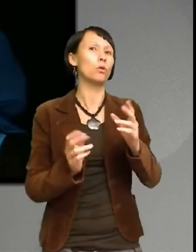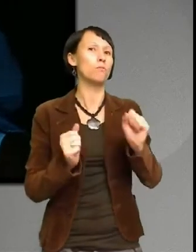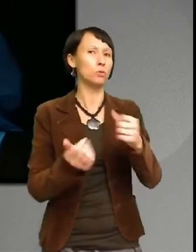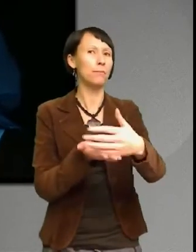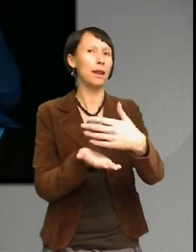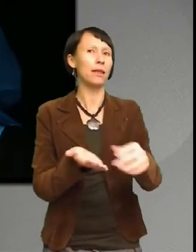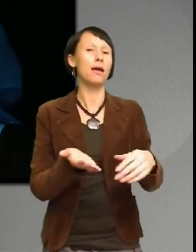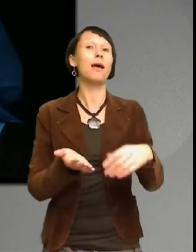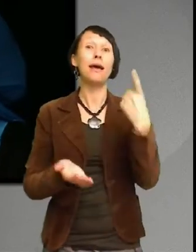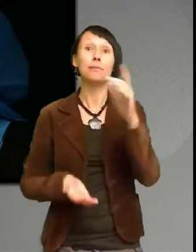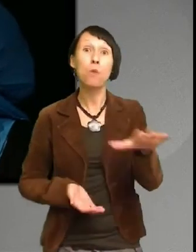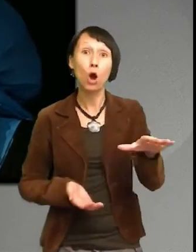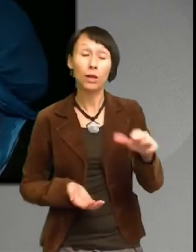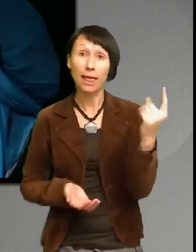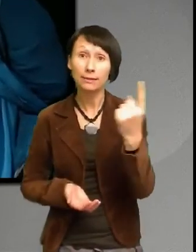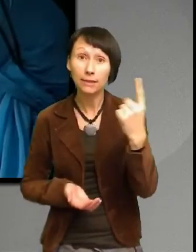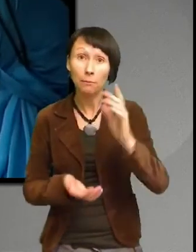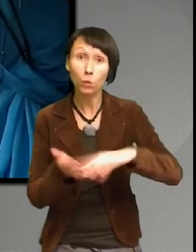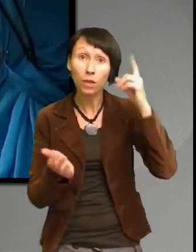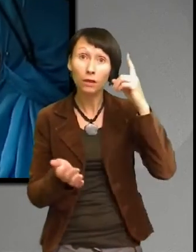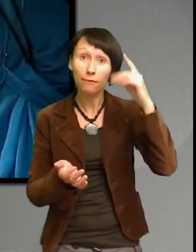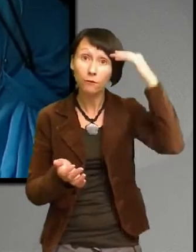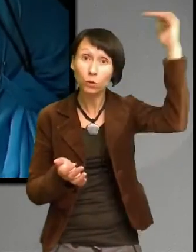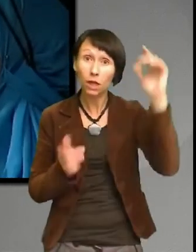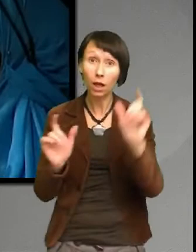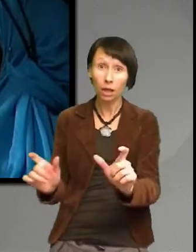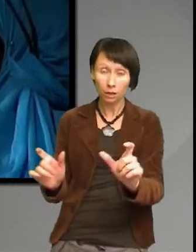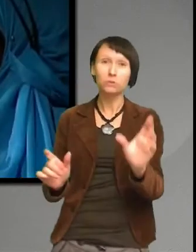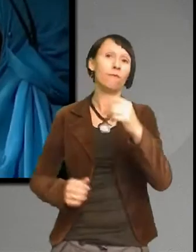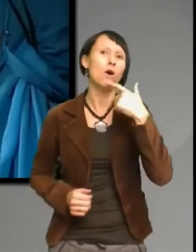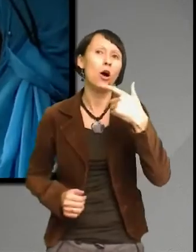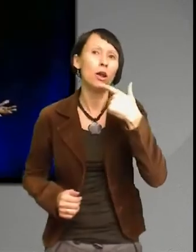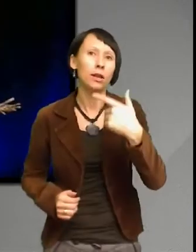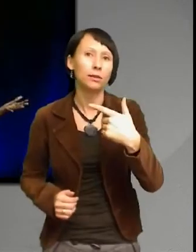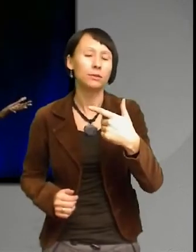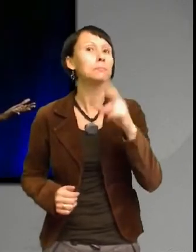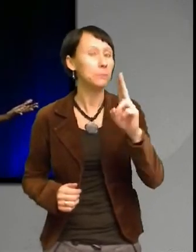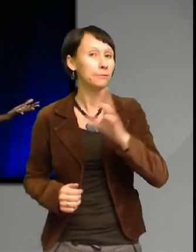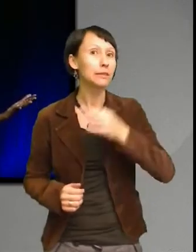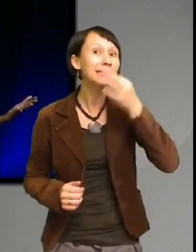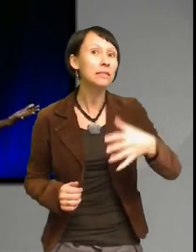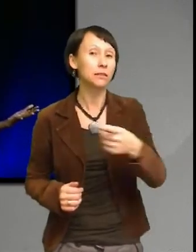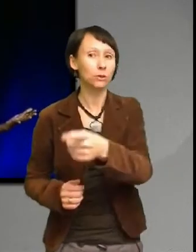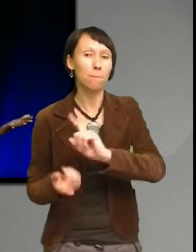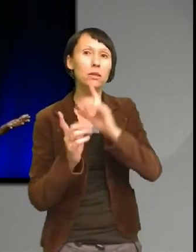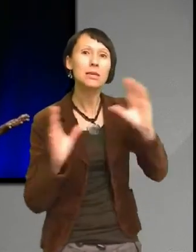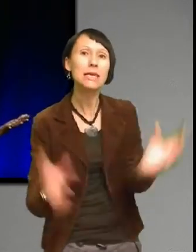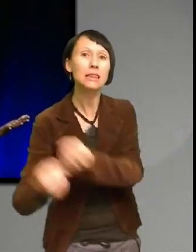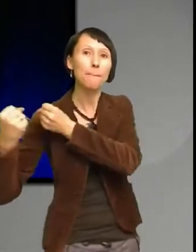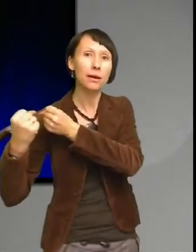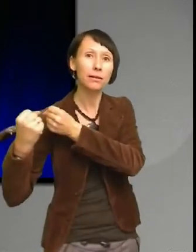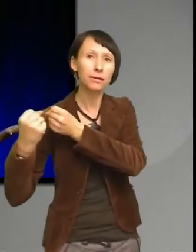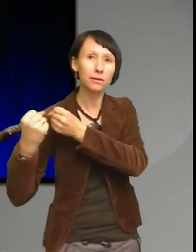ensam utan någon vuxen. De hade nämligen större risk att bli kidnappade. Och man begär stora